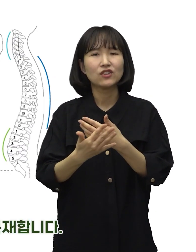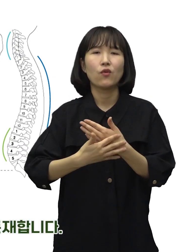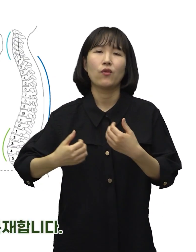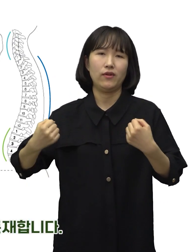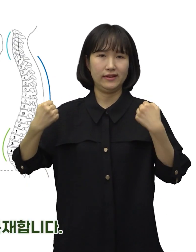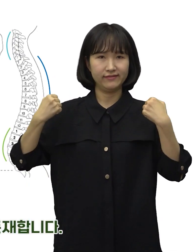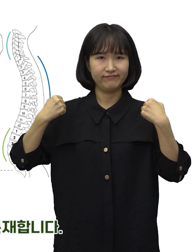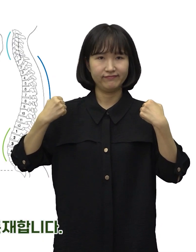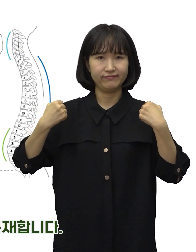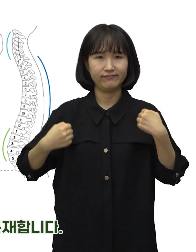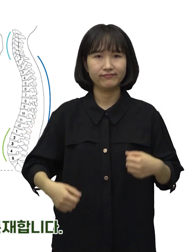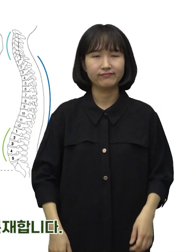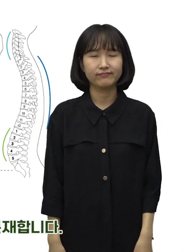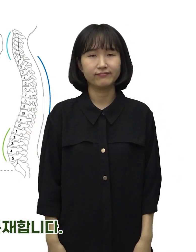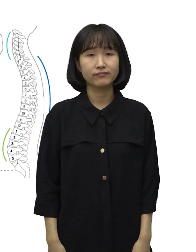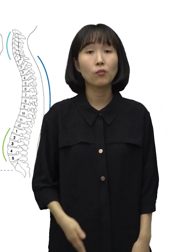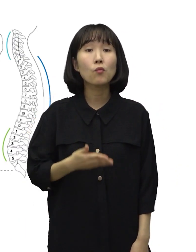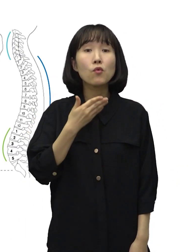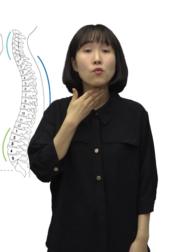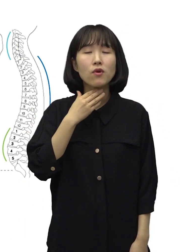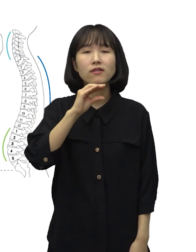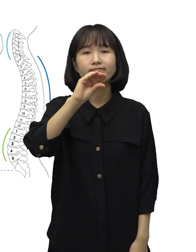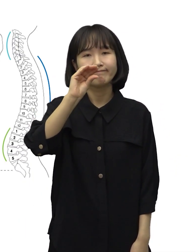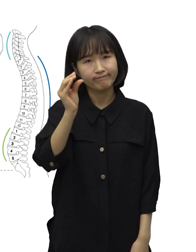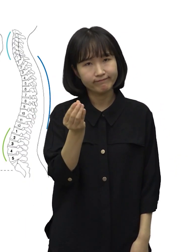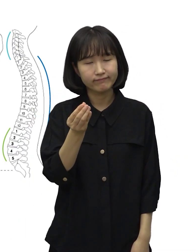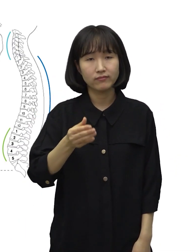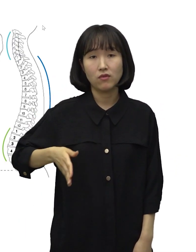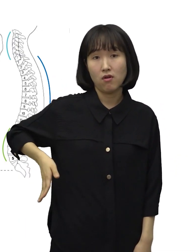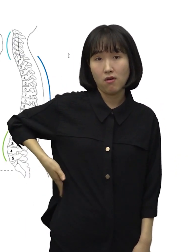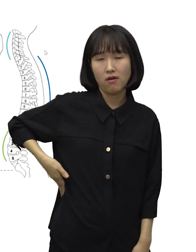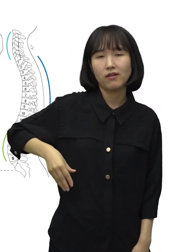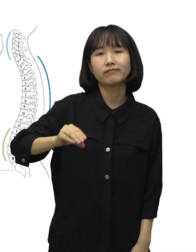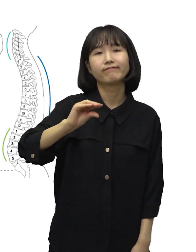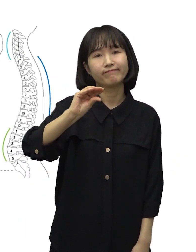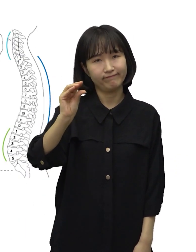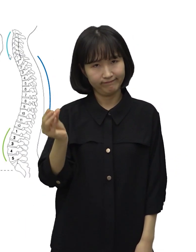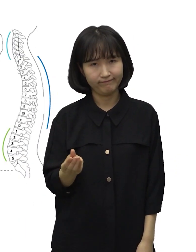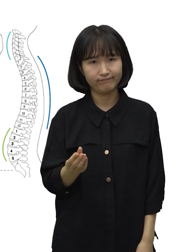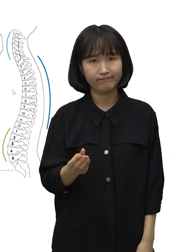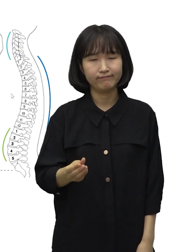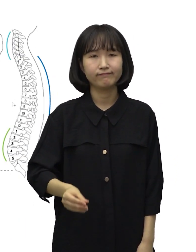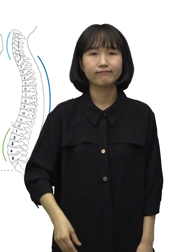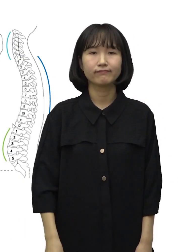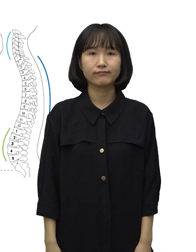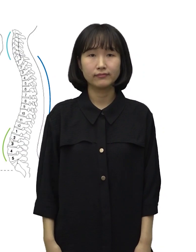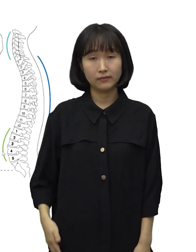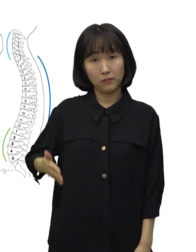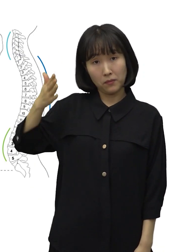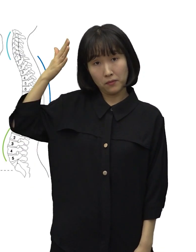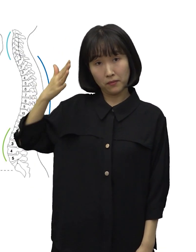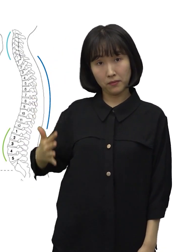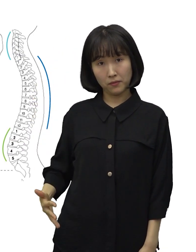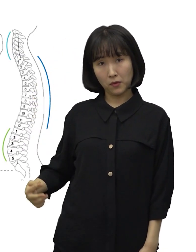중요한 곡선이 존재합니다. 하나는 목, 그리고 하나는